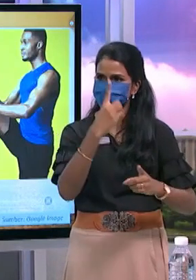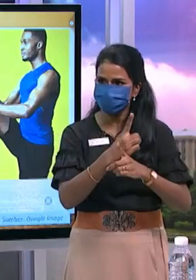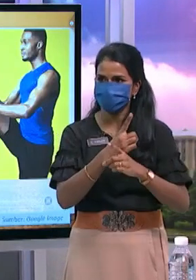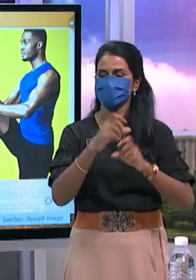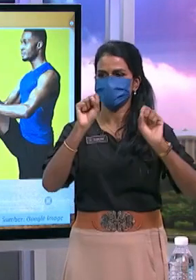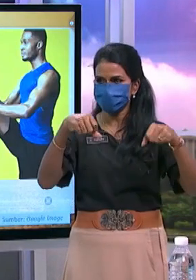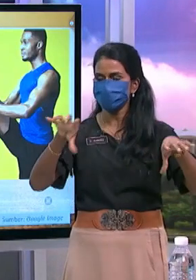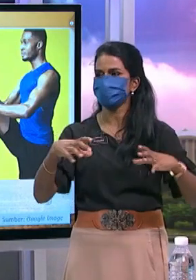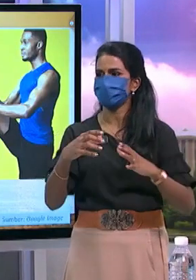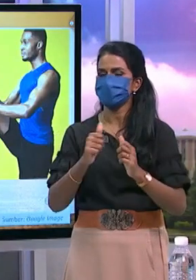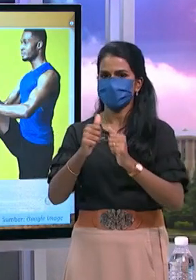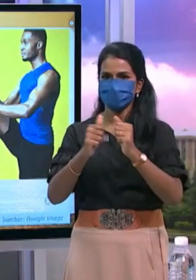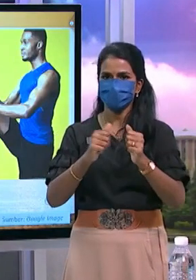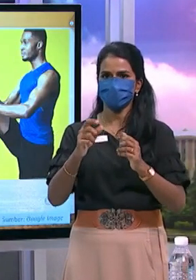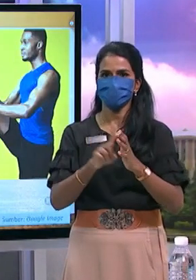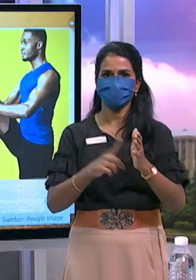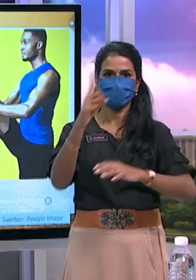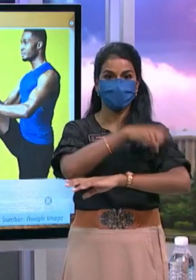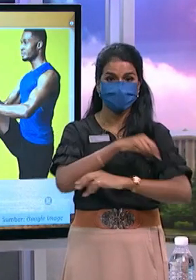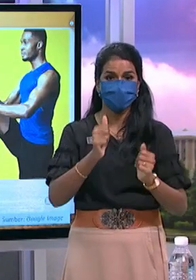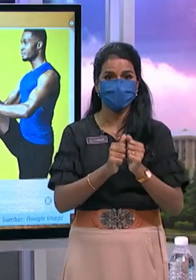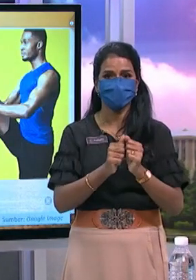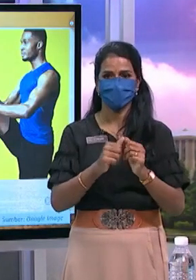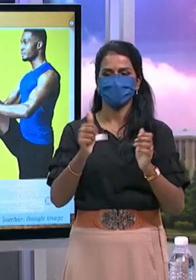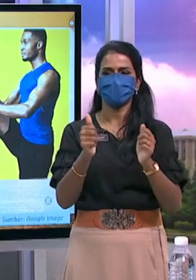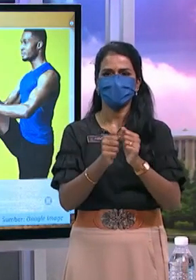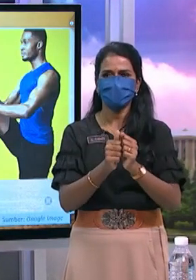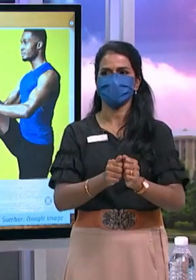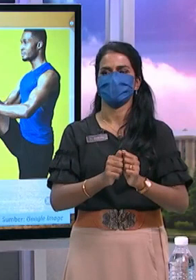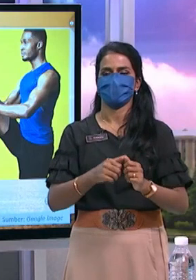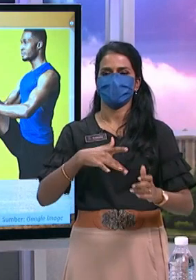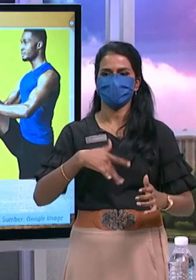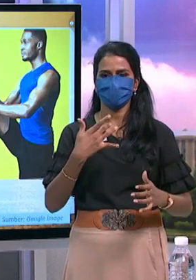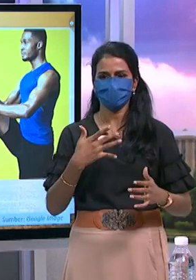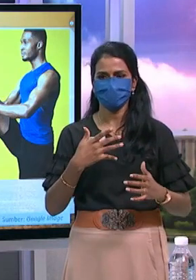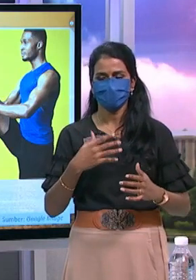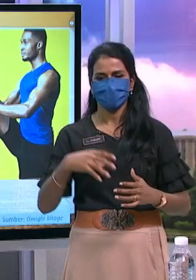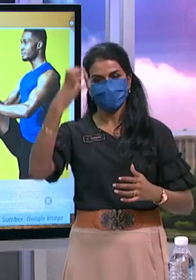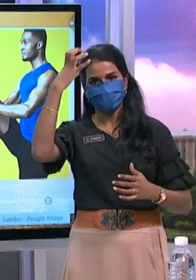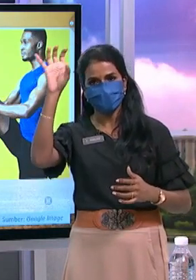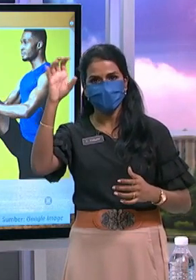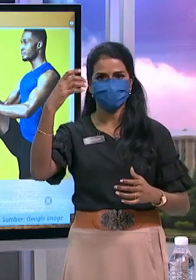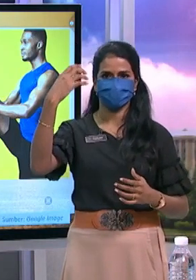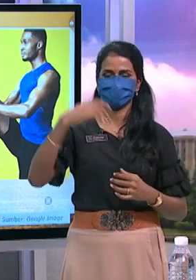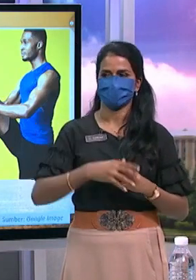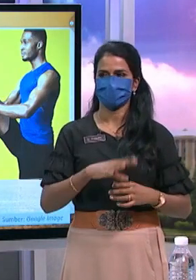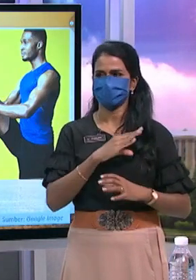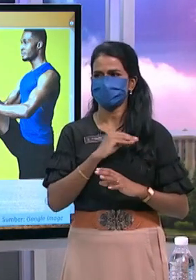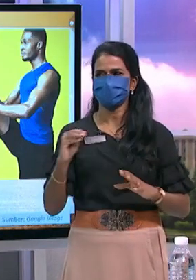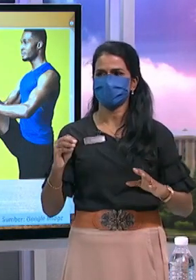Betul. Boleh buat aktiviti seharian dengan rasa cergas, dan tidak